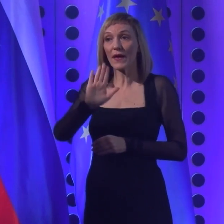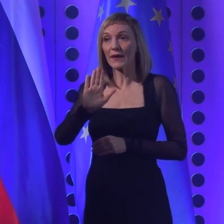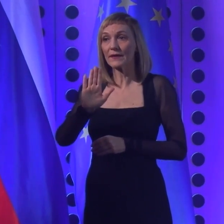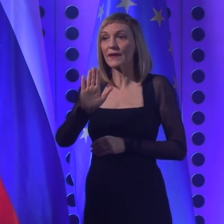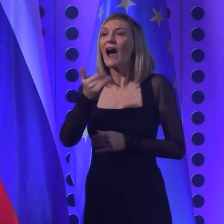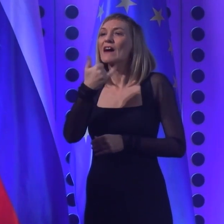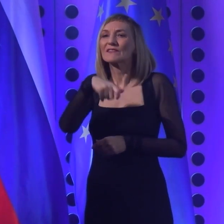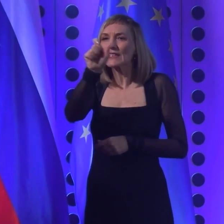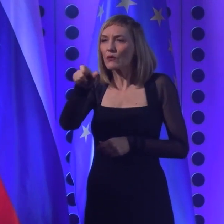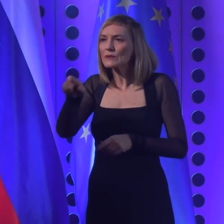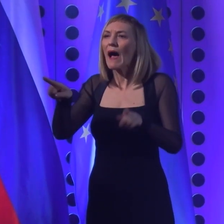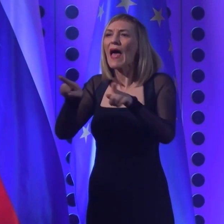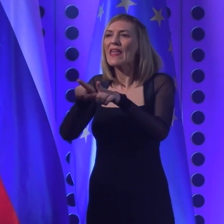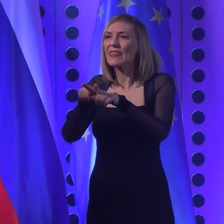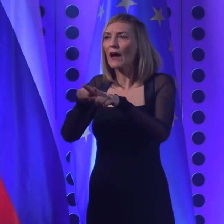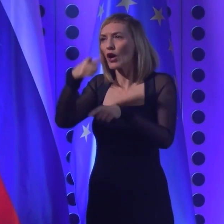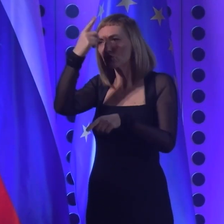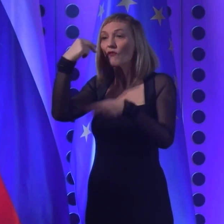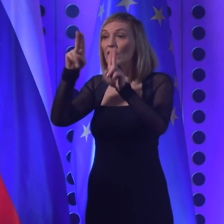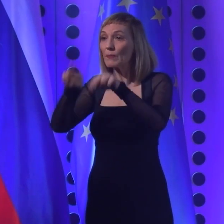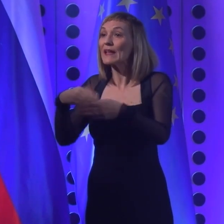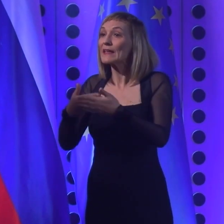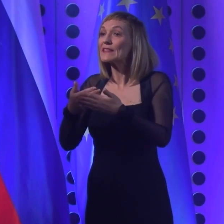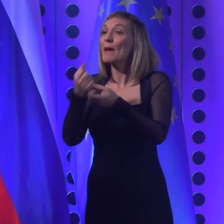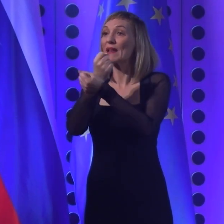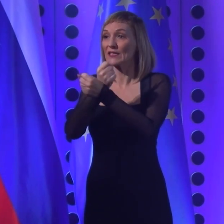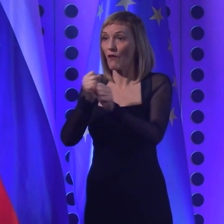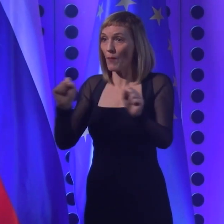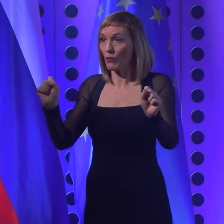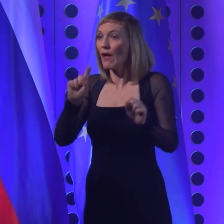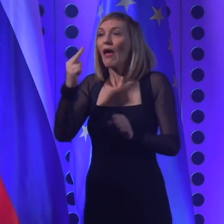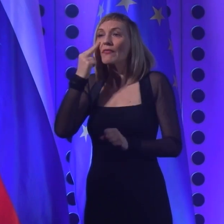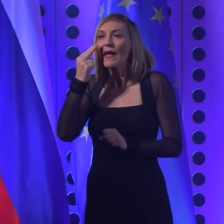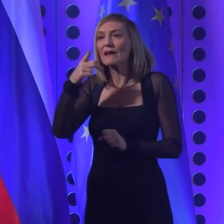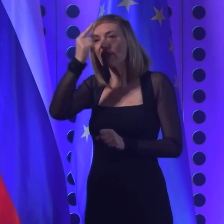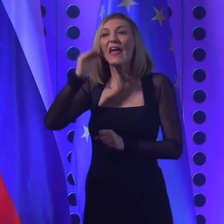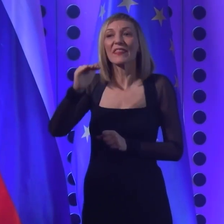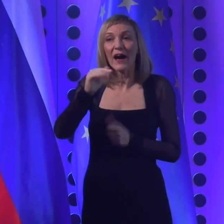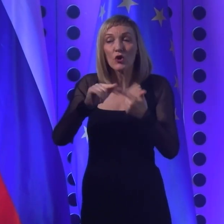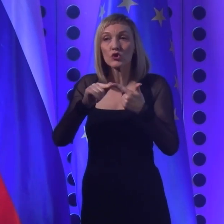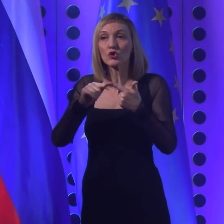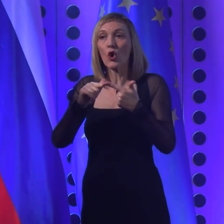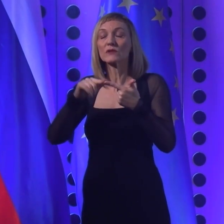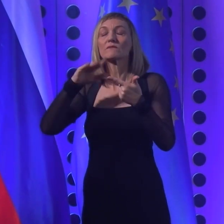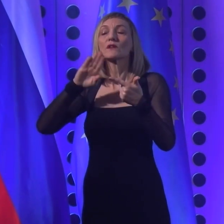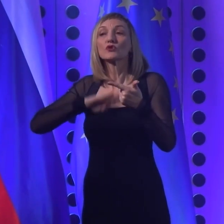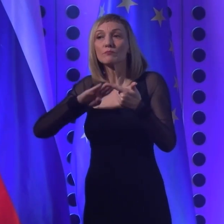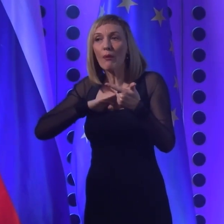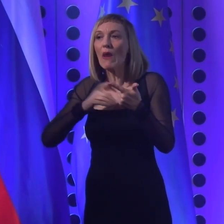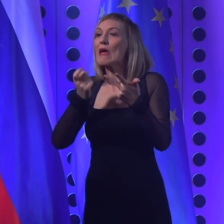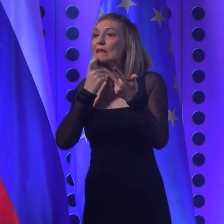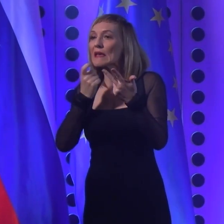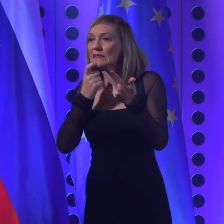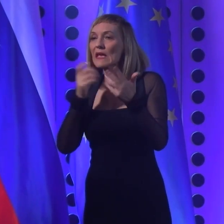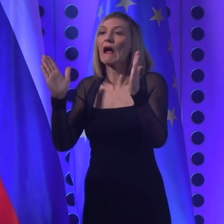vsakomur zagotovljene enake človekove pravice in temeljne svoboščine, ne glede na narodnost, raso, spol,